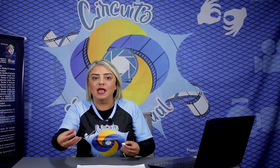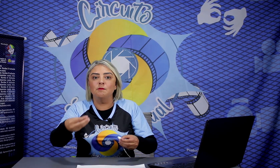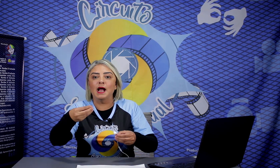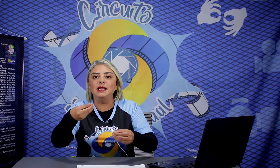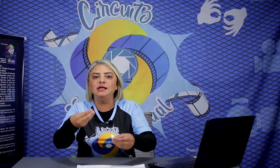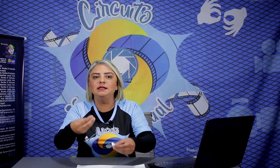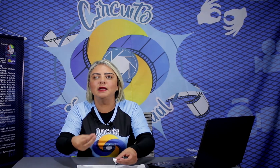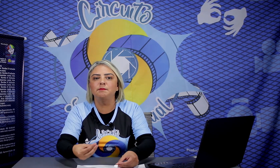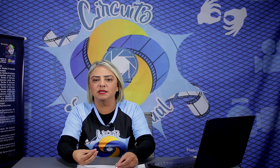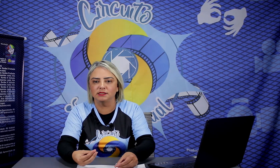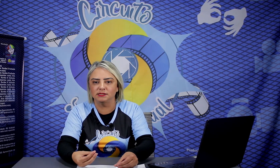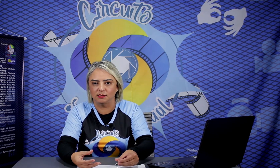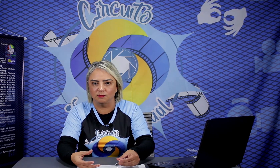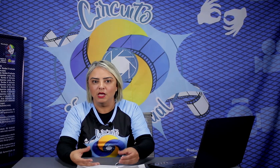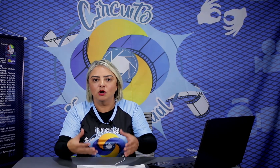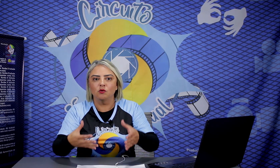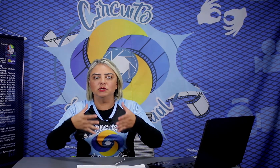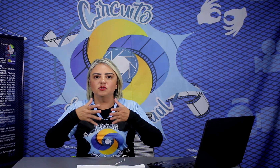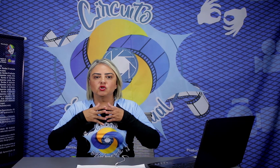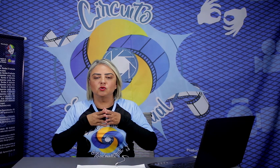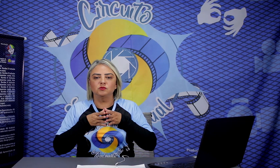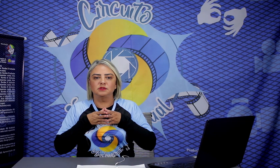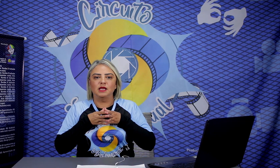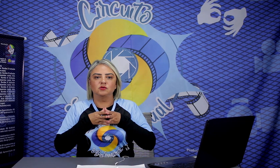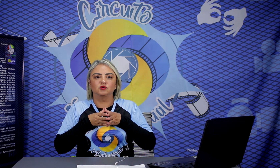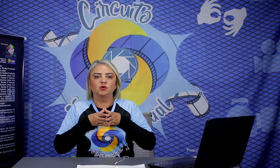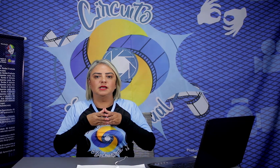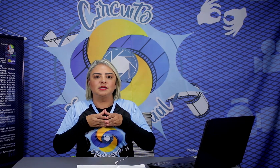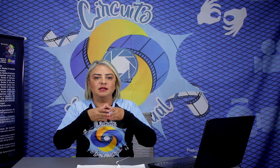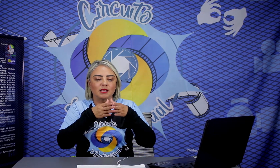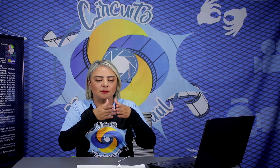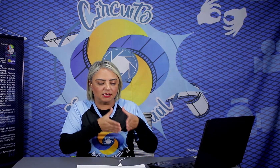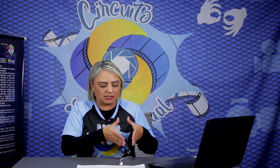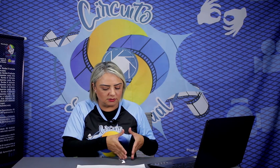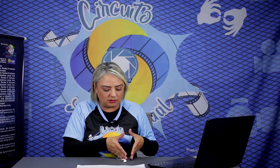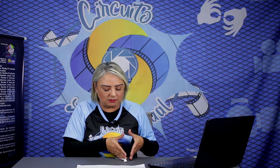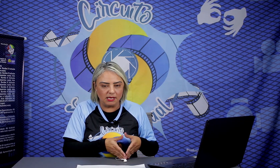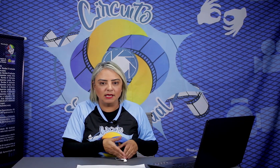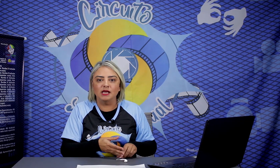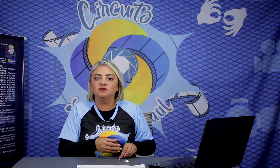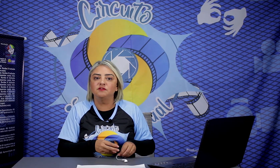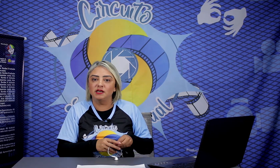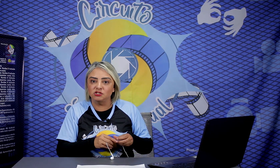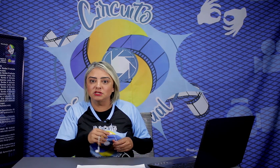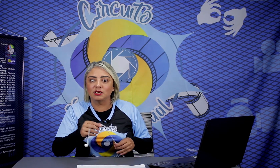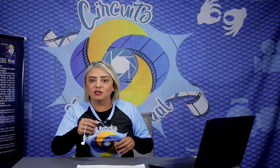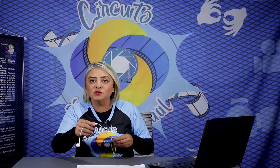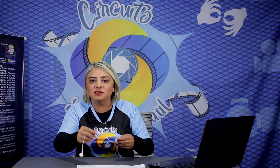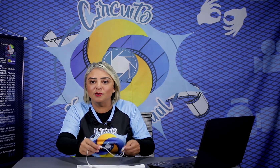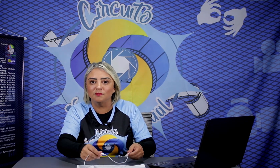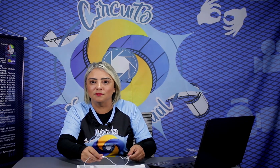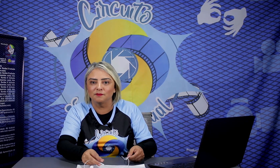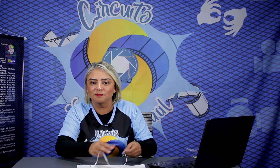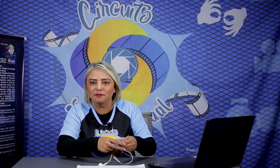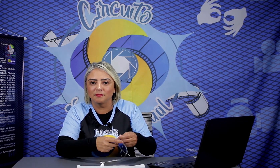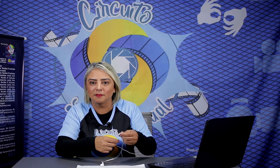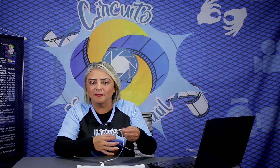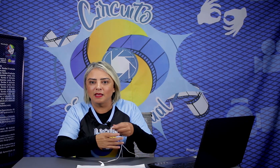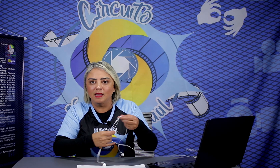uma interpretação. Quando eu estou ali, interpretação também é diferente de tradução.